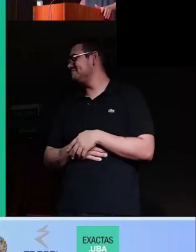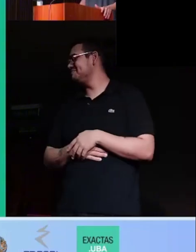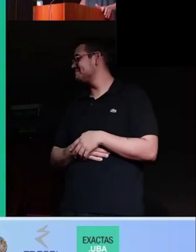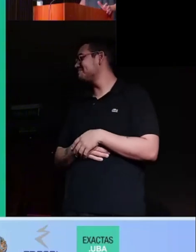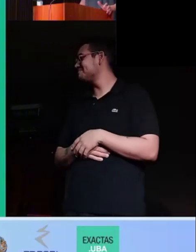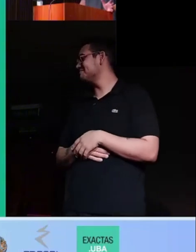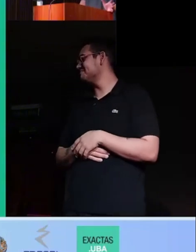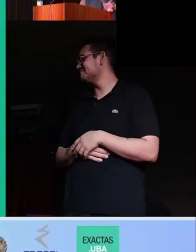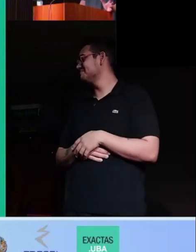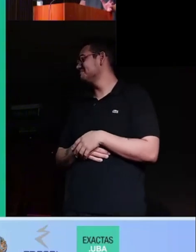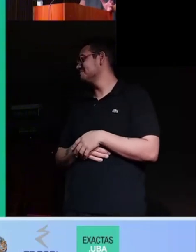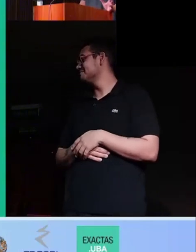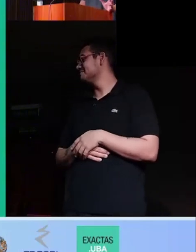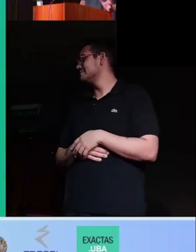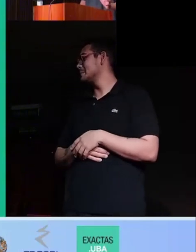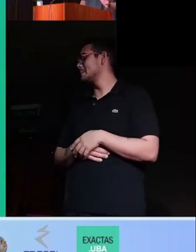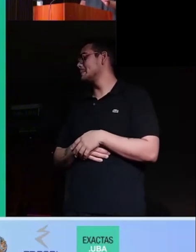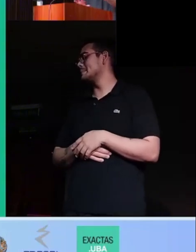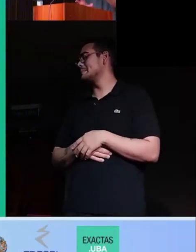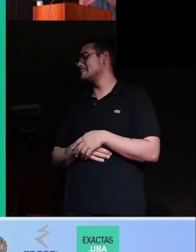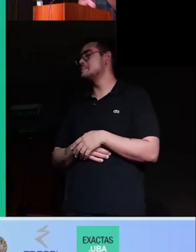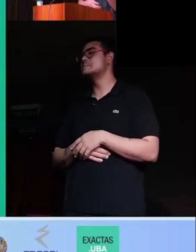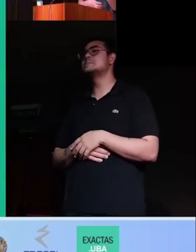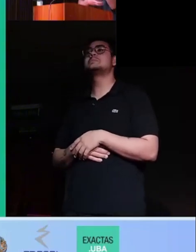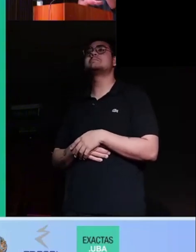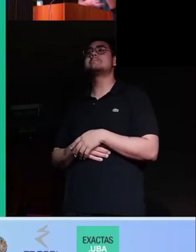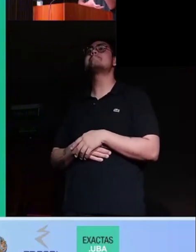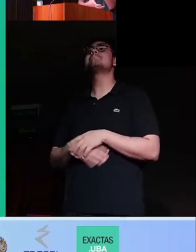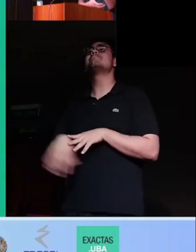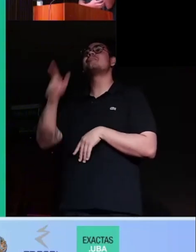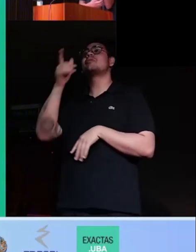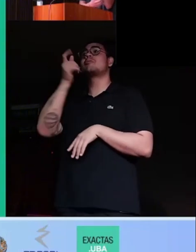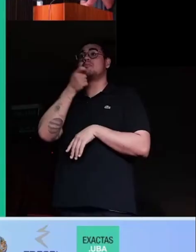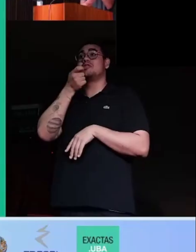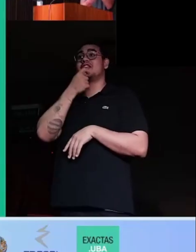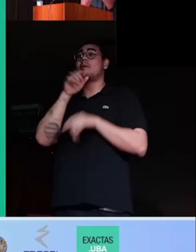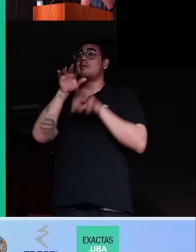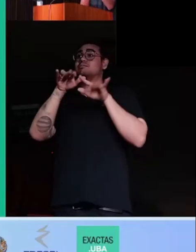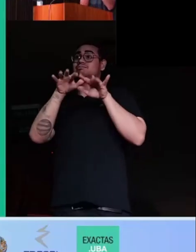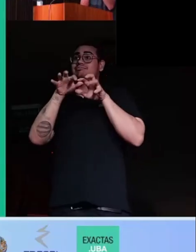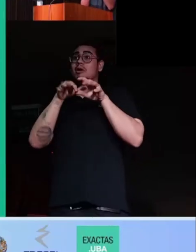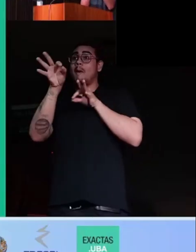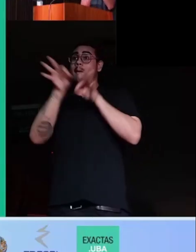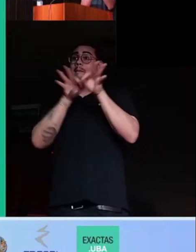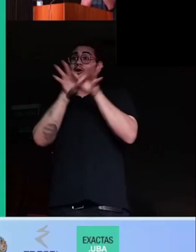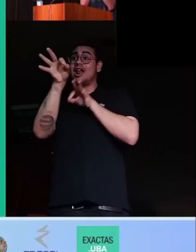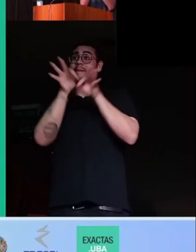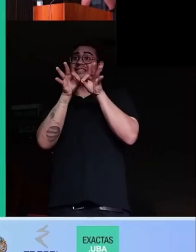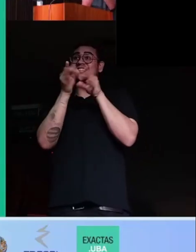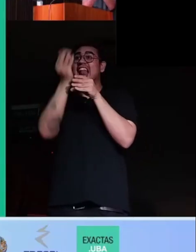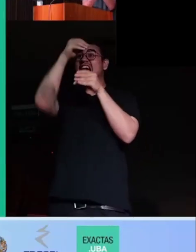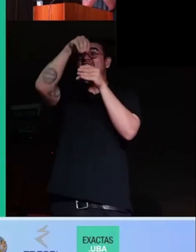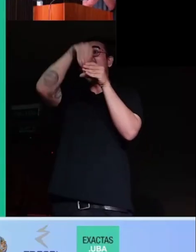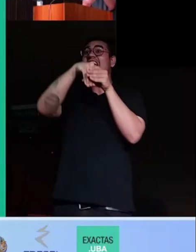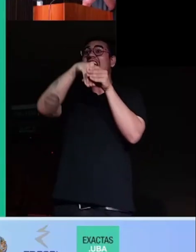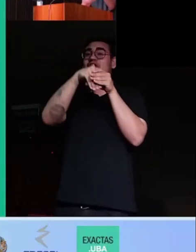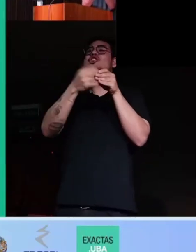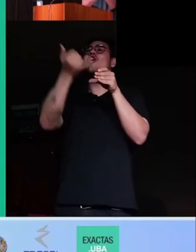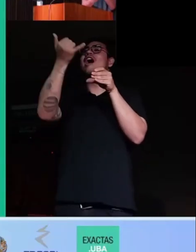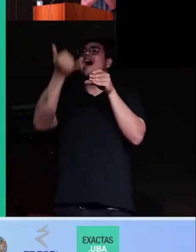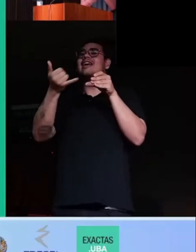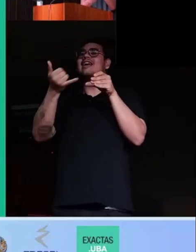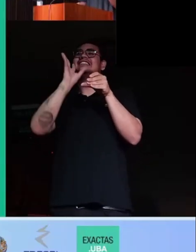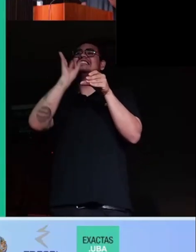En este caso, la librería que utilizo con Python viene con predefinida la cantidad de puntos, que es